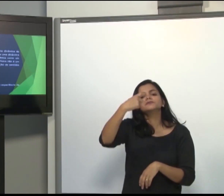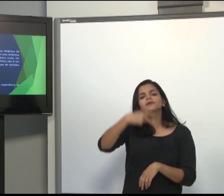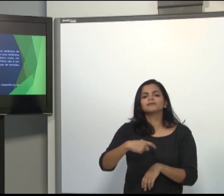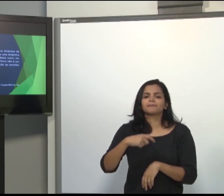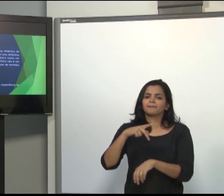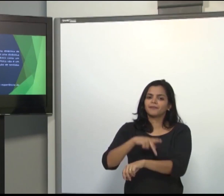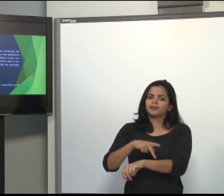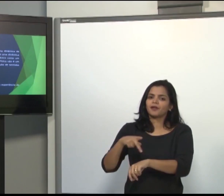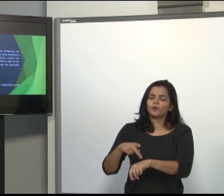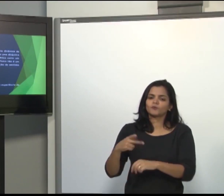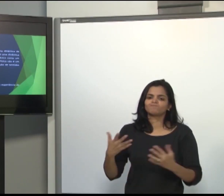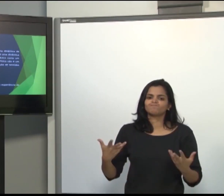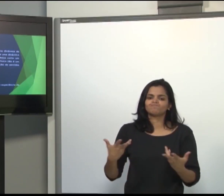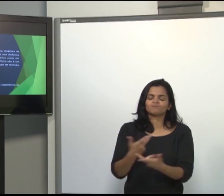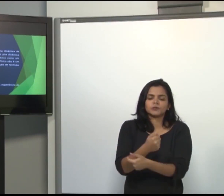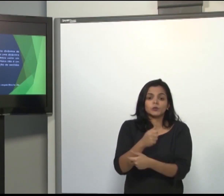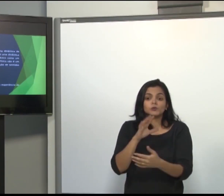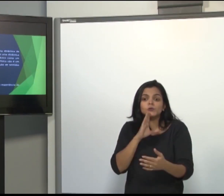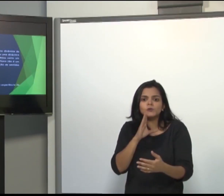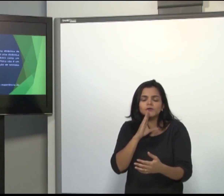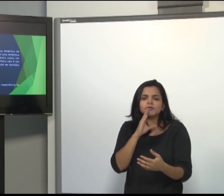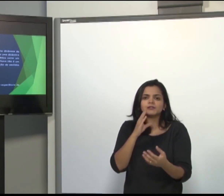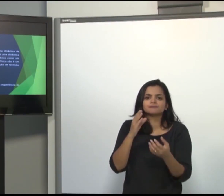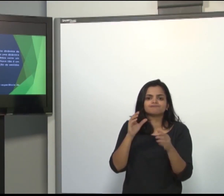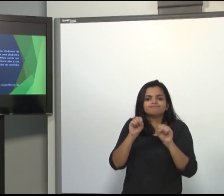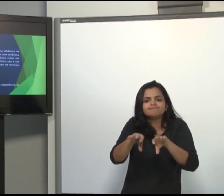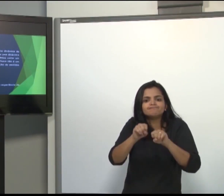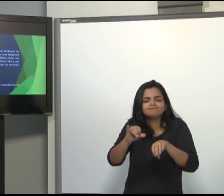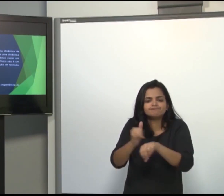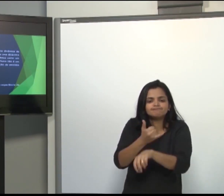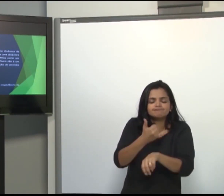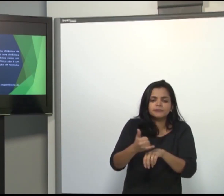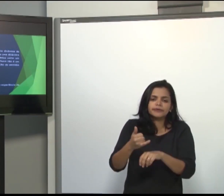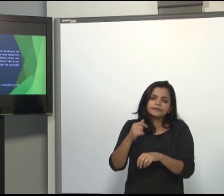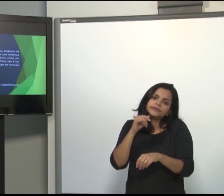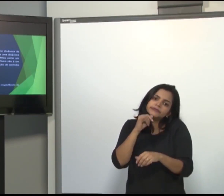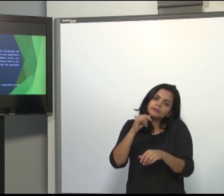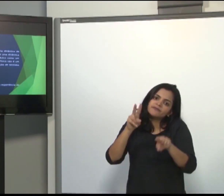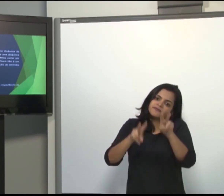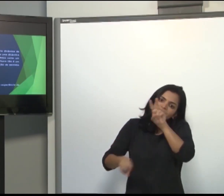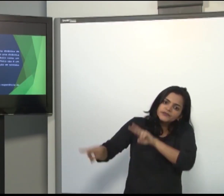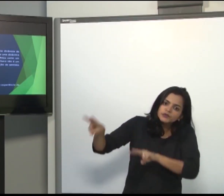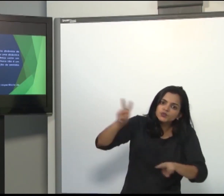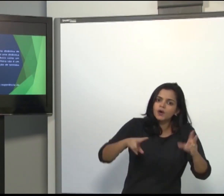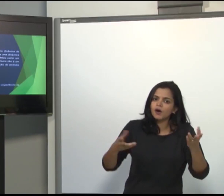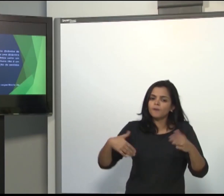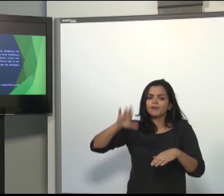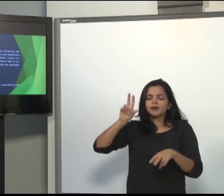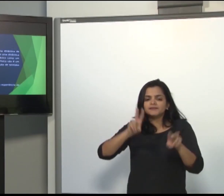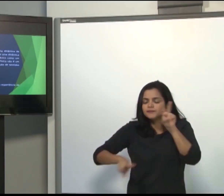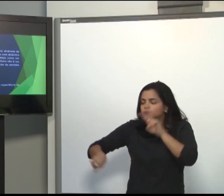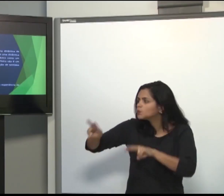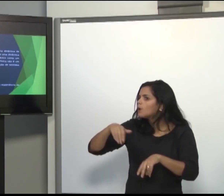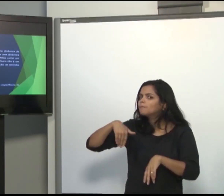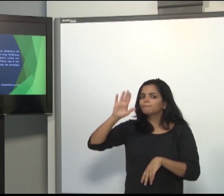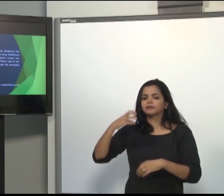trabalhada. Então, no momento do ensino, é preciso ter uma